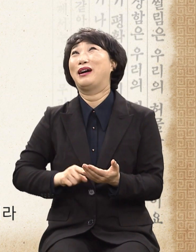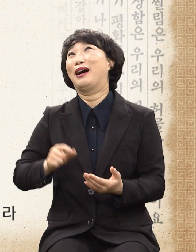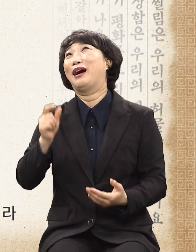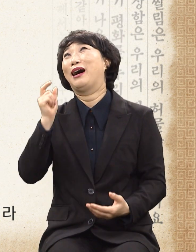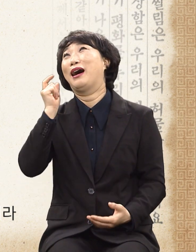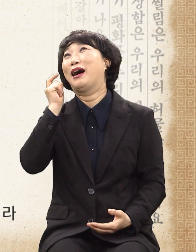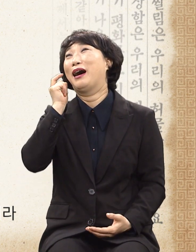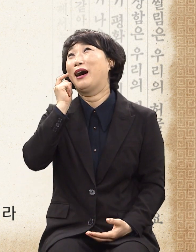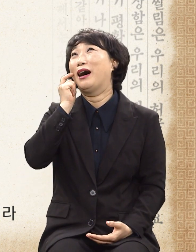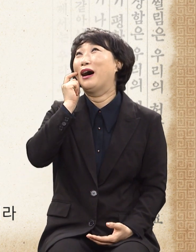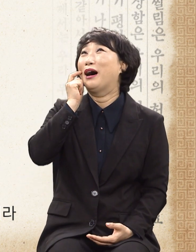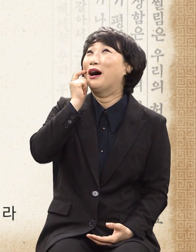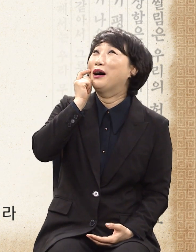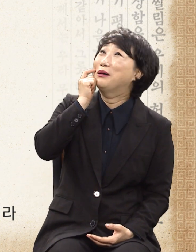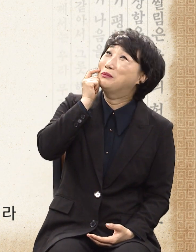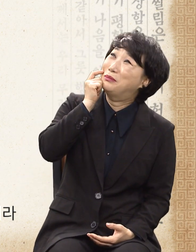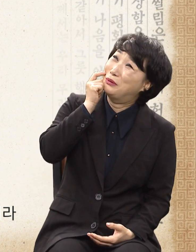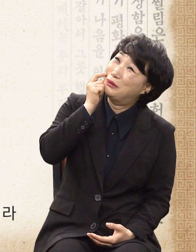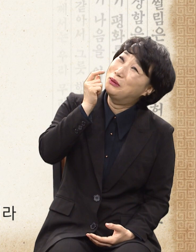못